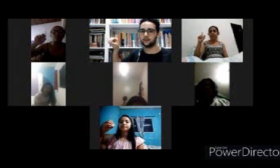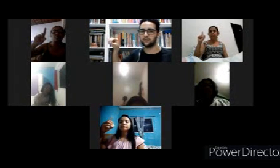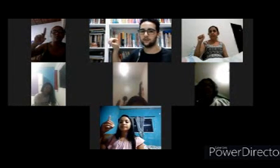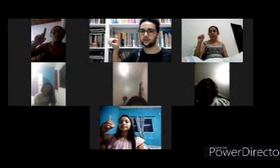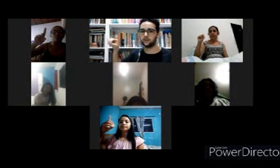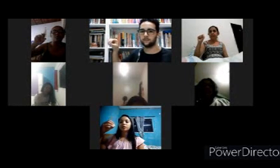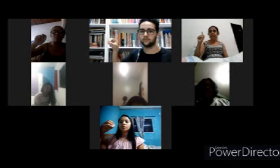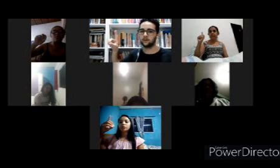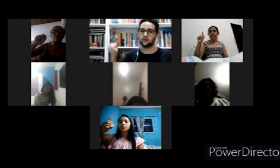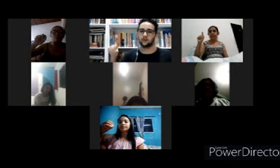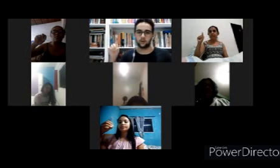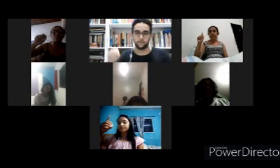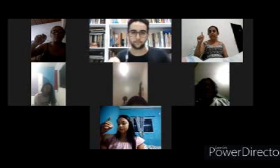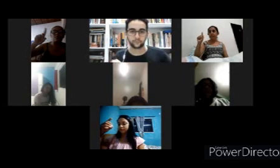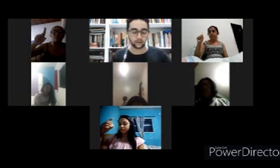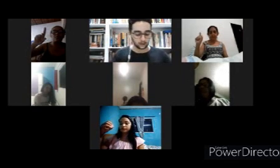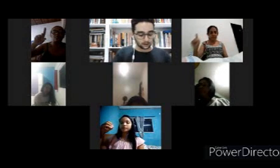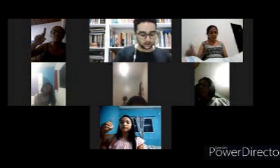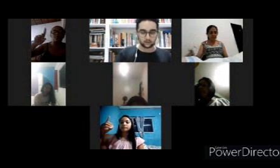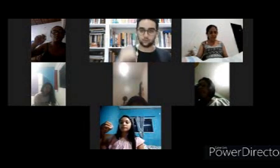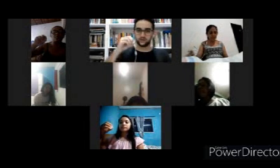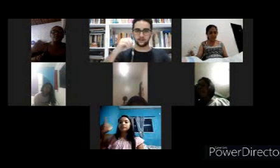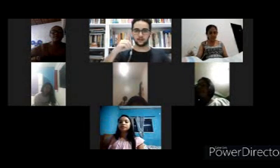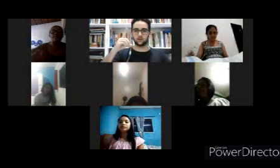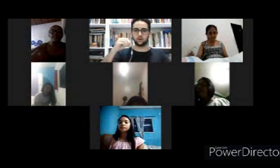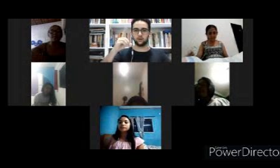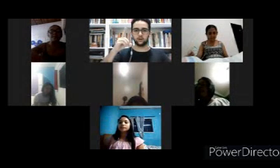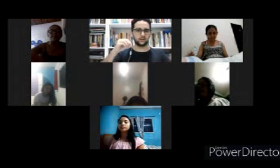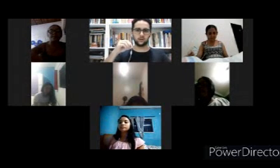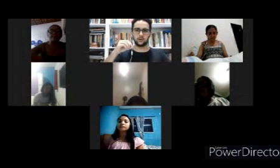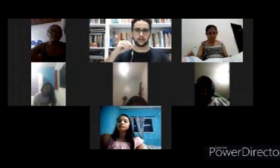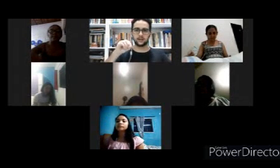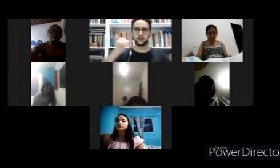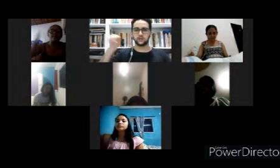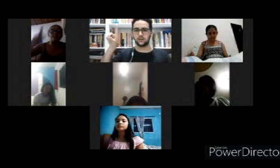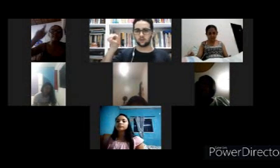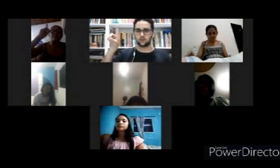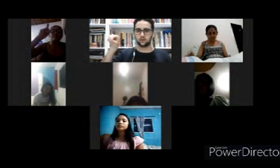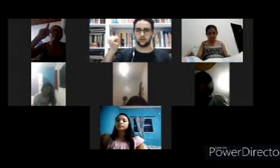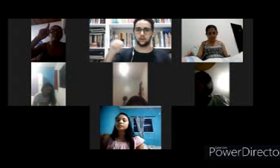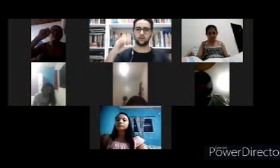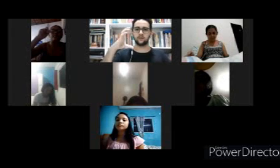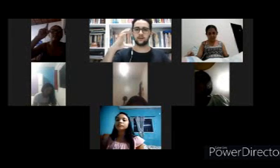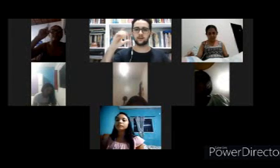e fechei. Codó. 2 vezes, né? Codó. Que é só uma característica do sinal Codó. Então eu quero que vocês façam